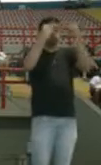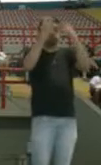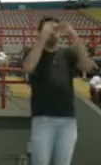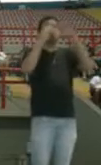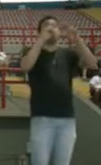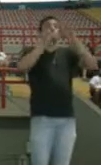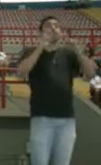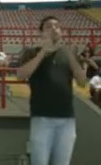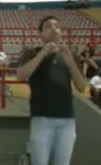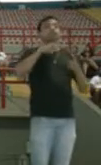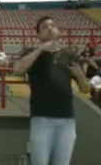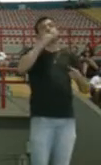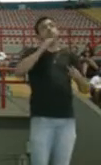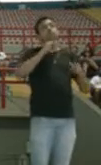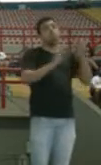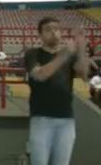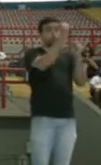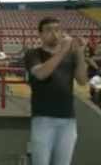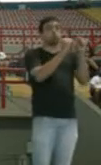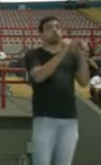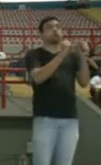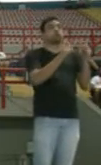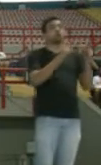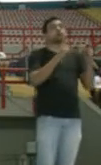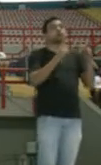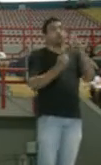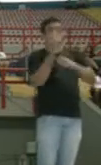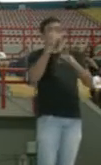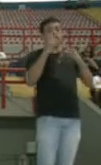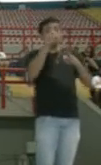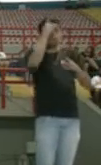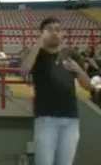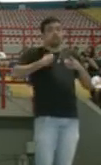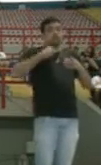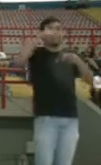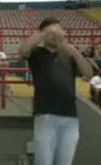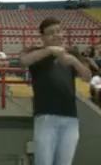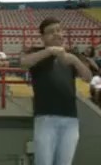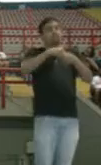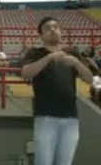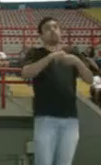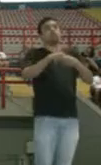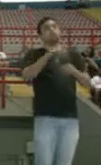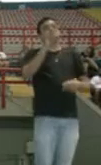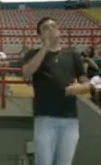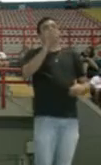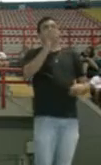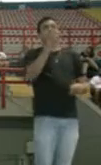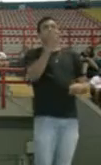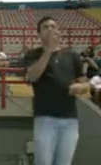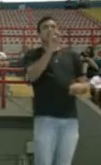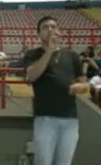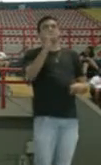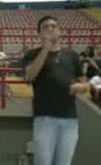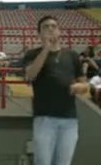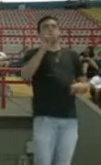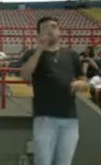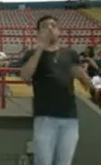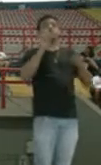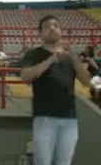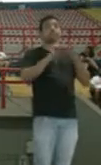bom? A indústria criou um local para o cara morar dentro da fábrica, workhouse, a casa do trabalhador.